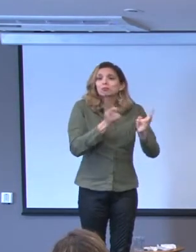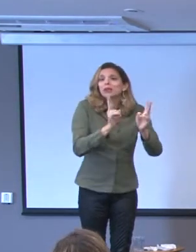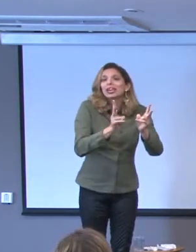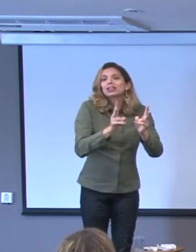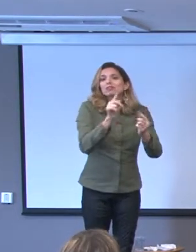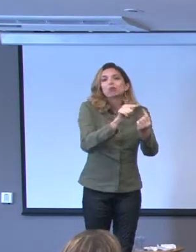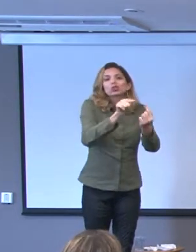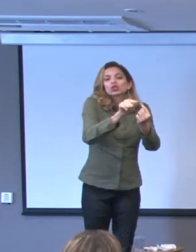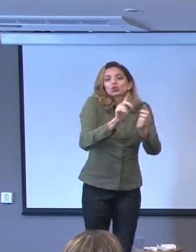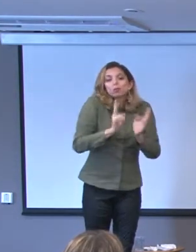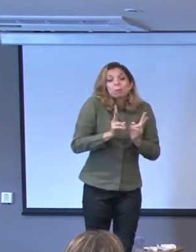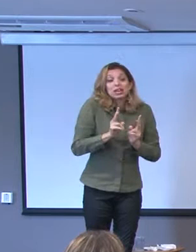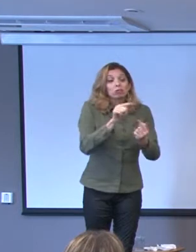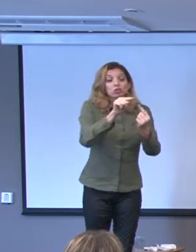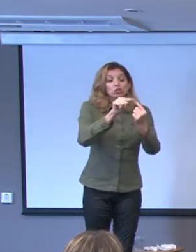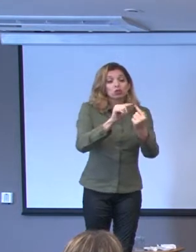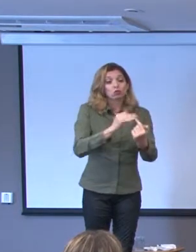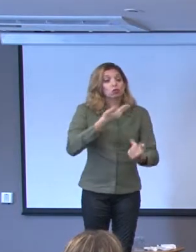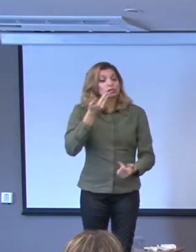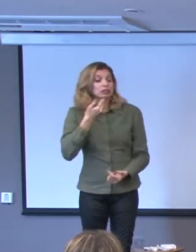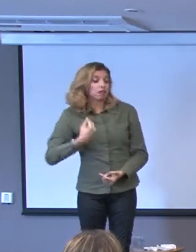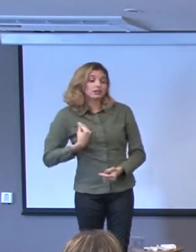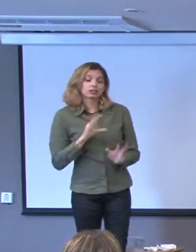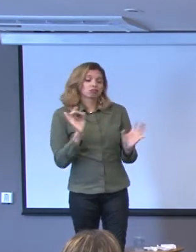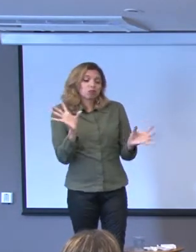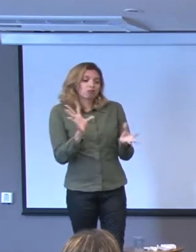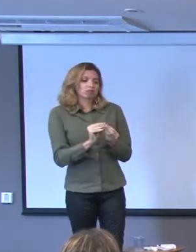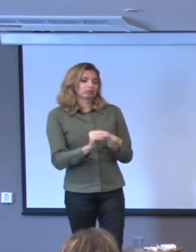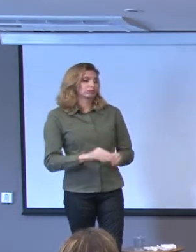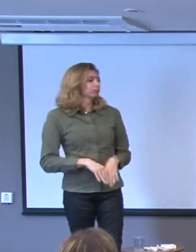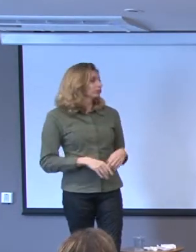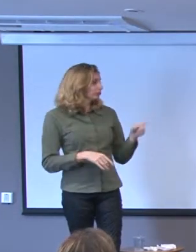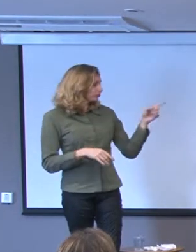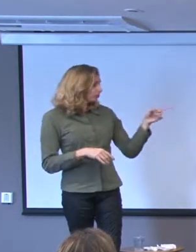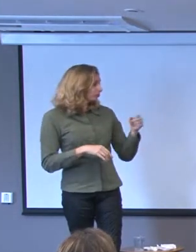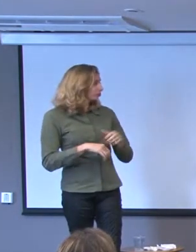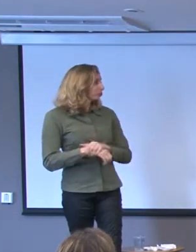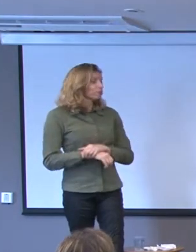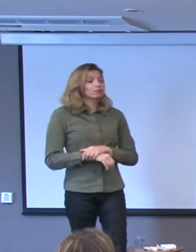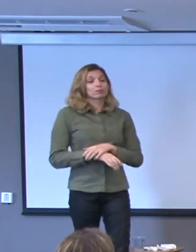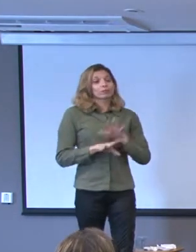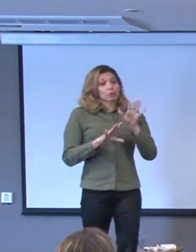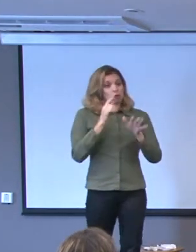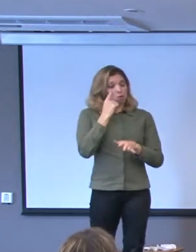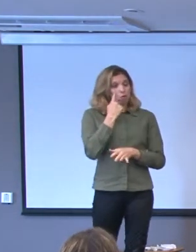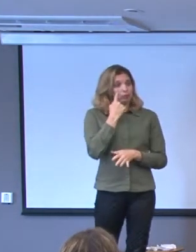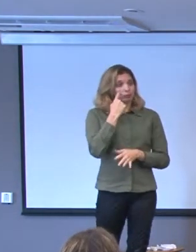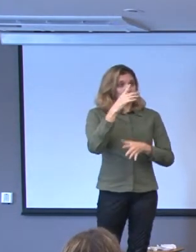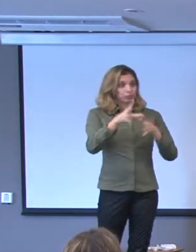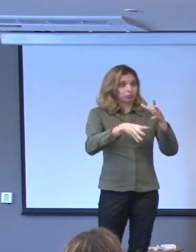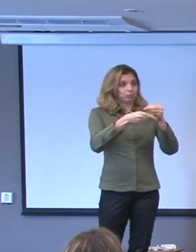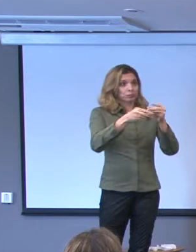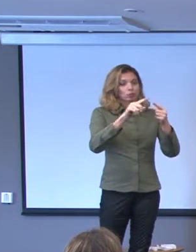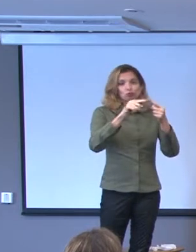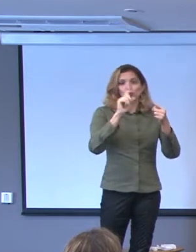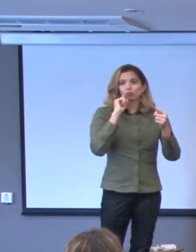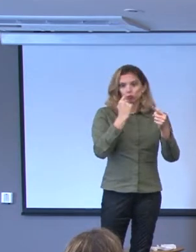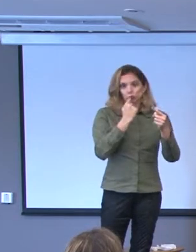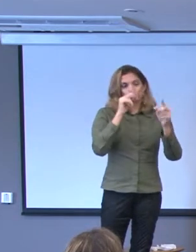mesma dificuldade, trilha. né? Enfim, só isso. Eu só queria dizer que, para aquela questão do estudante